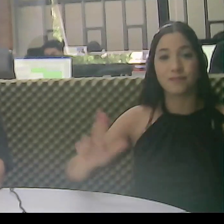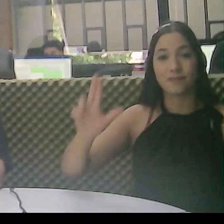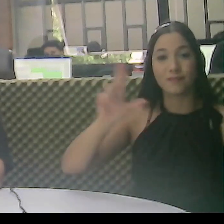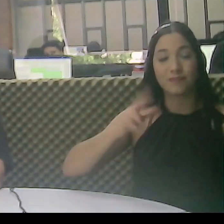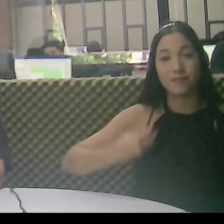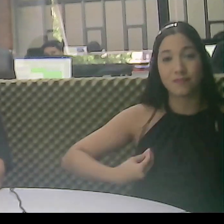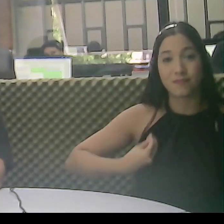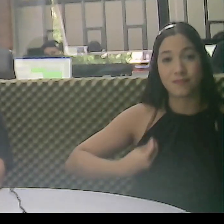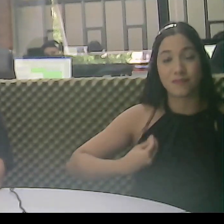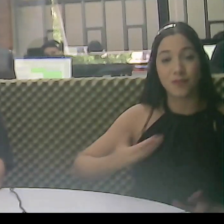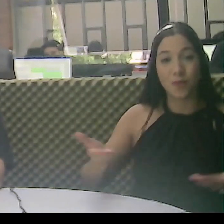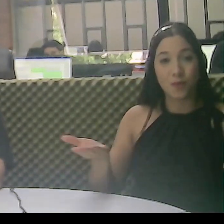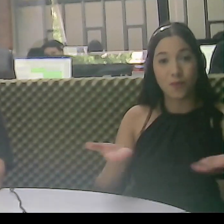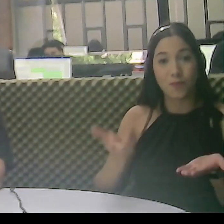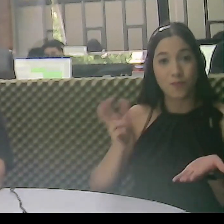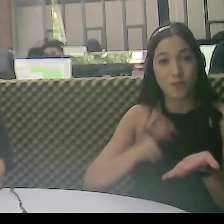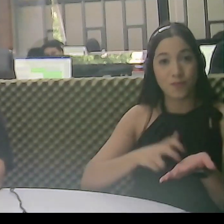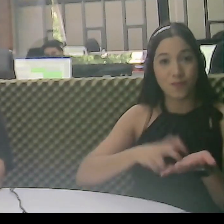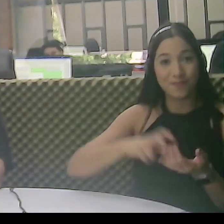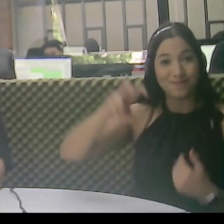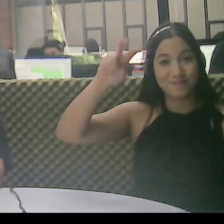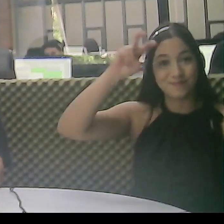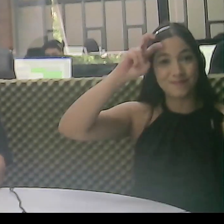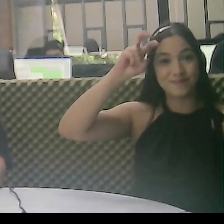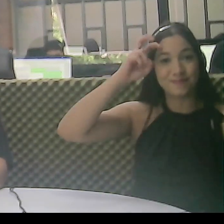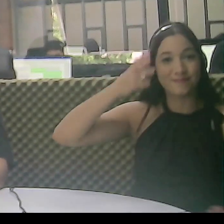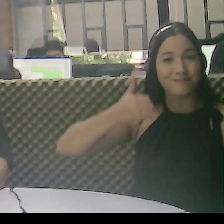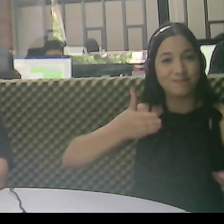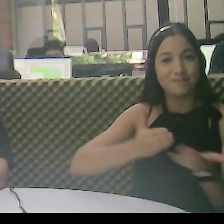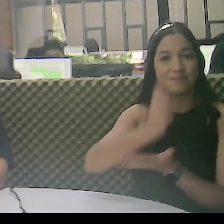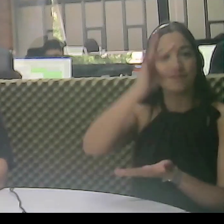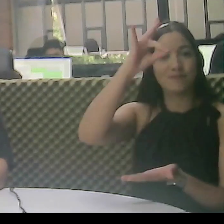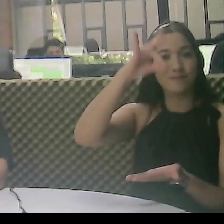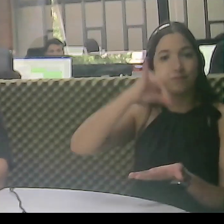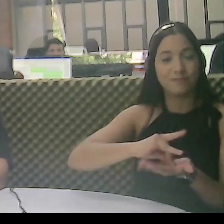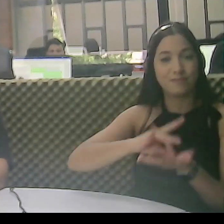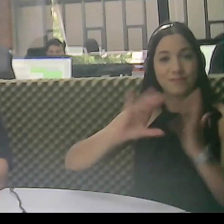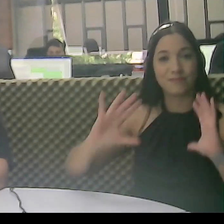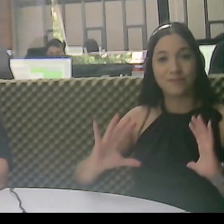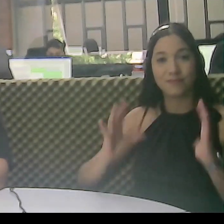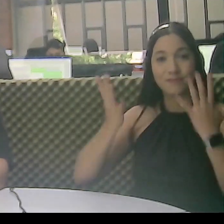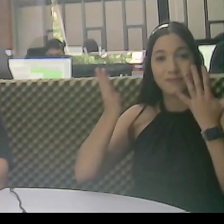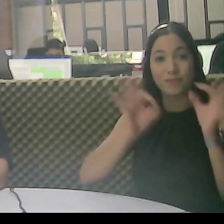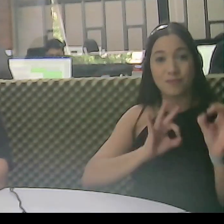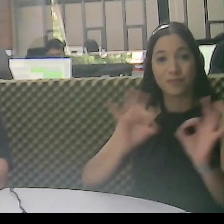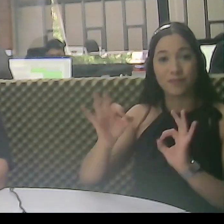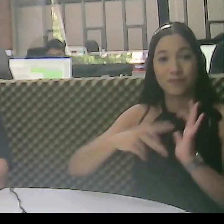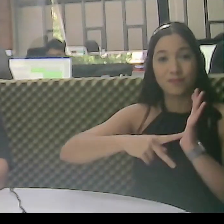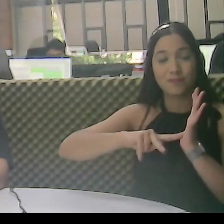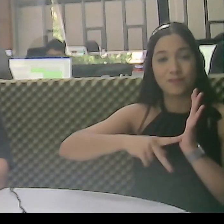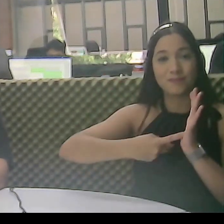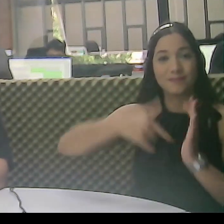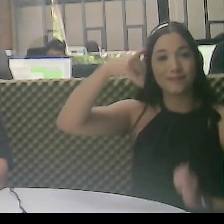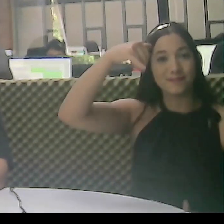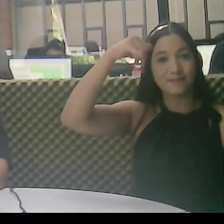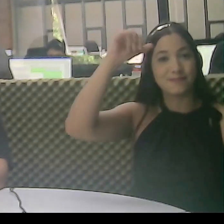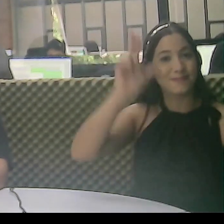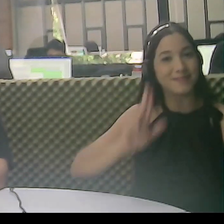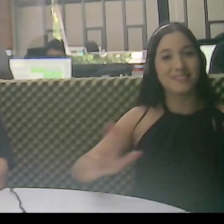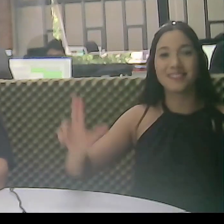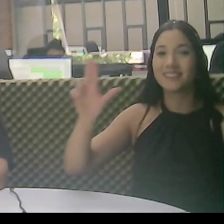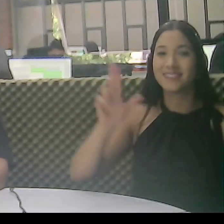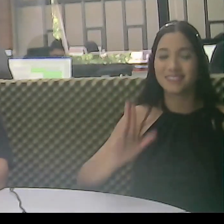manhã desta quinta-feira no lançamento oficial do tradicional evento organizado pelo Sindicato Rural de